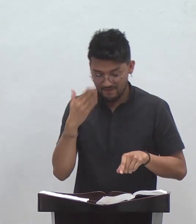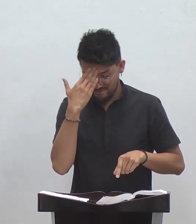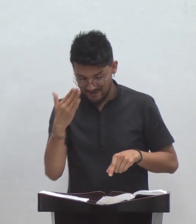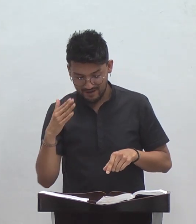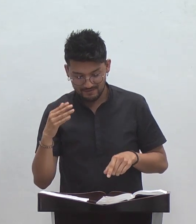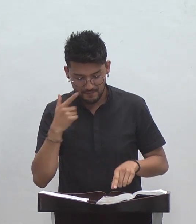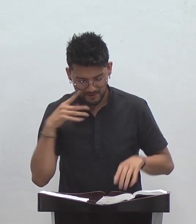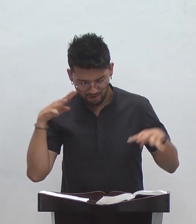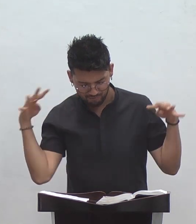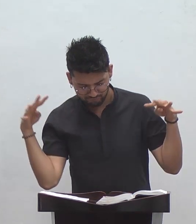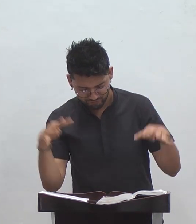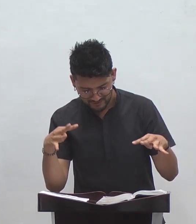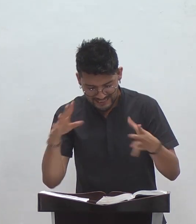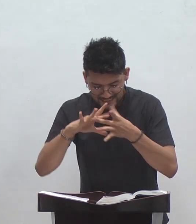Rama.